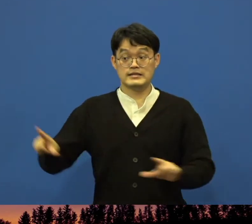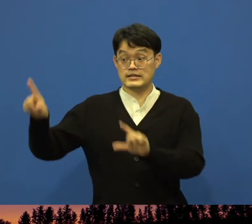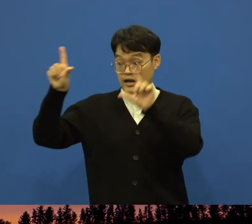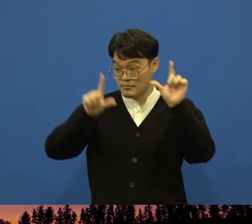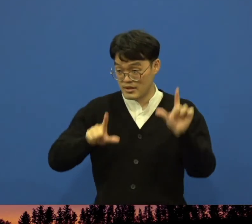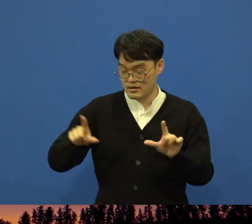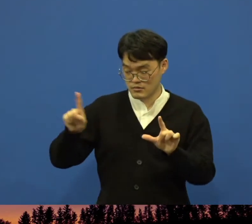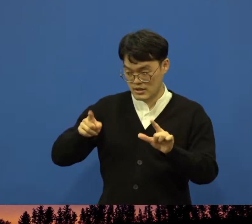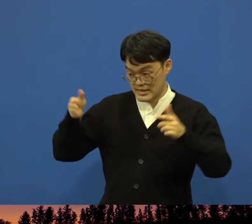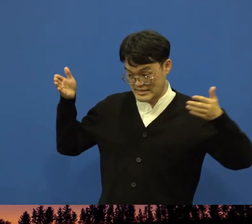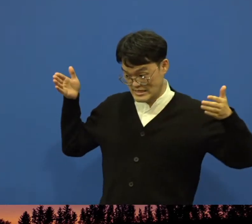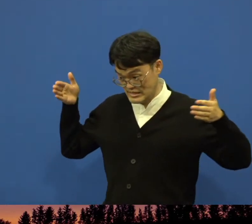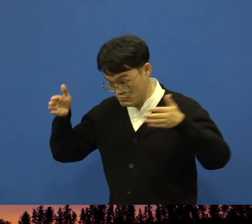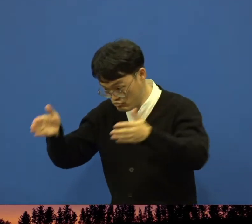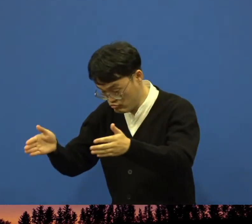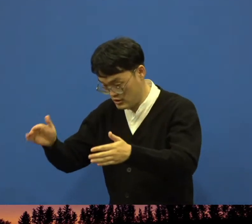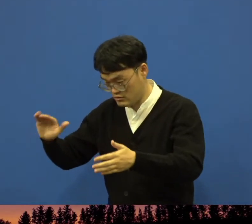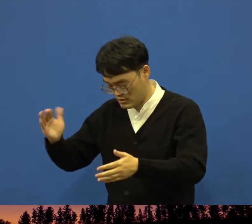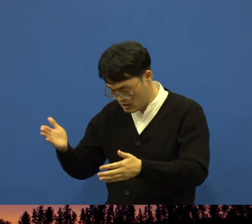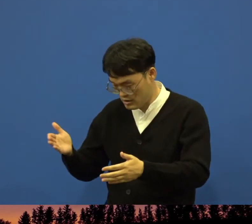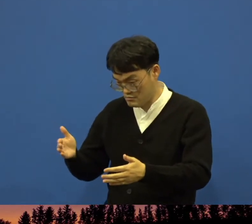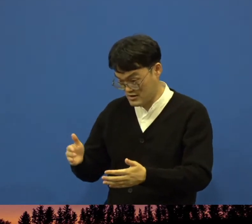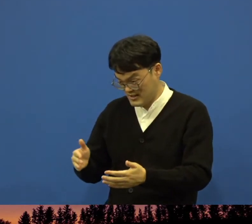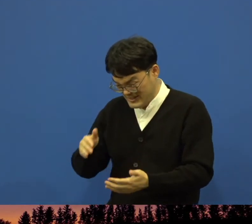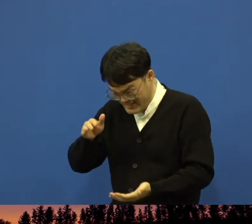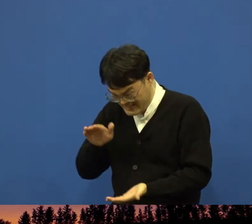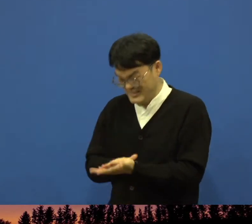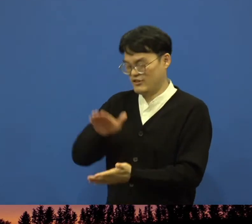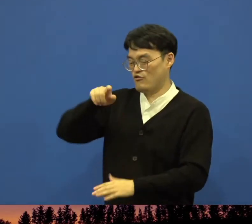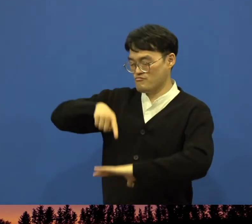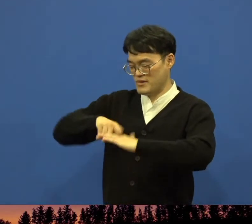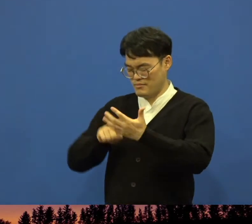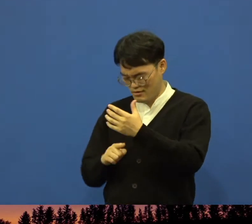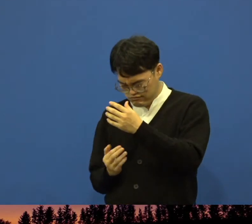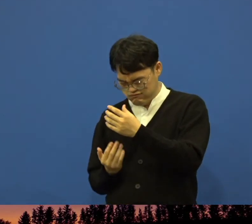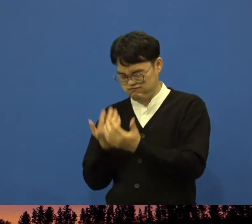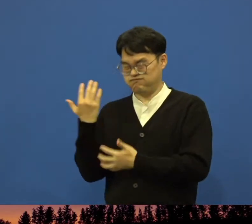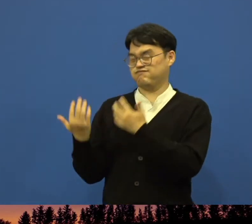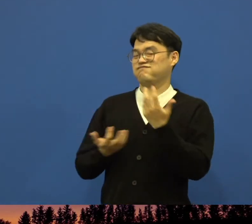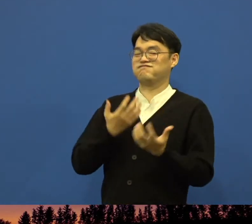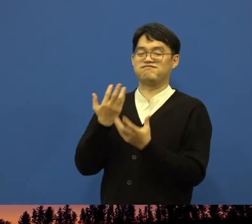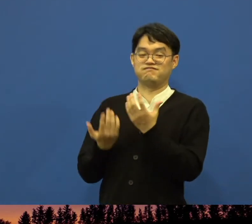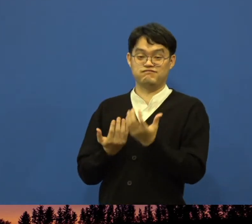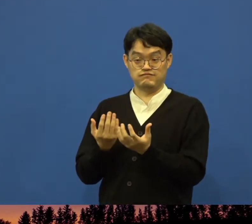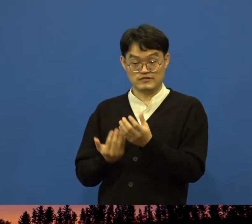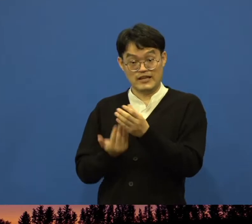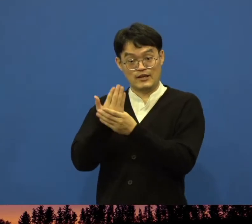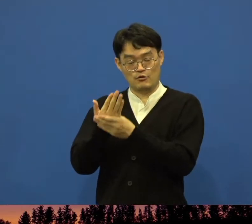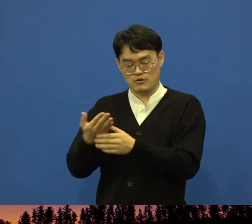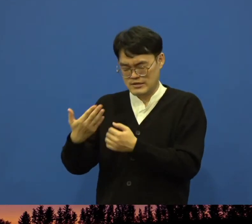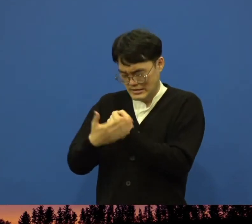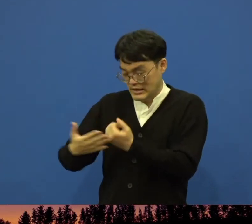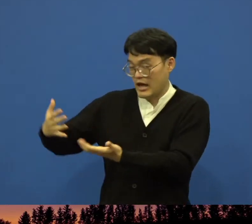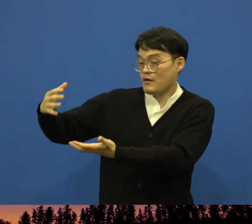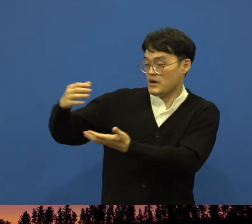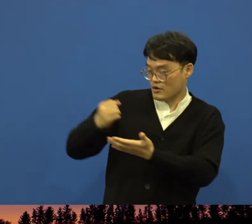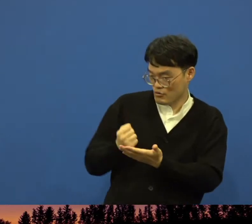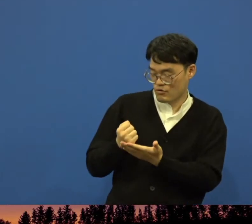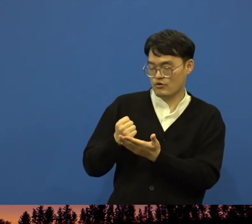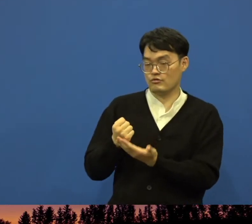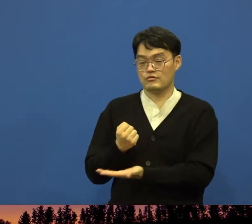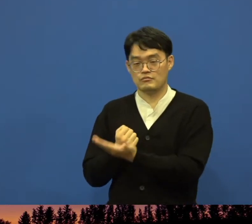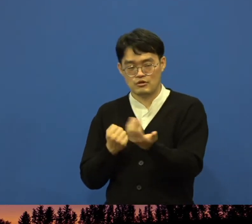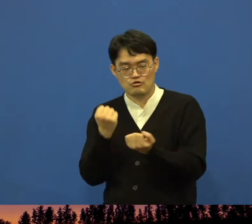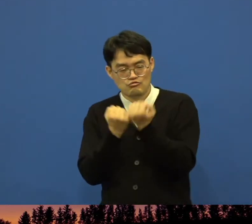어마어마한 에너지가 생기겠죠, 그죠? 그럼 어마어마한 에너지가 생기는 거예요. 은혜를 받고 이제 막 수련이나 부흥이나 이런 데